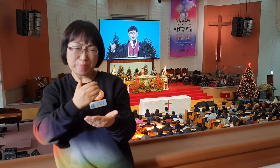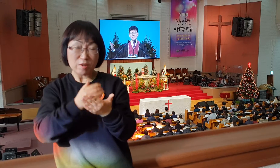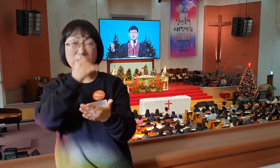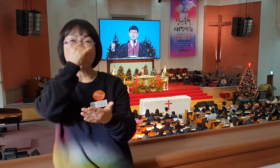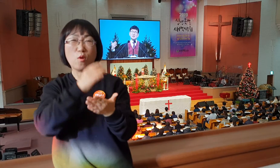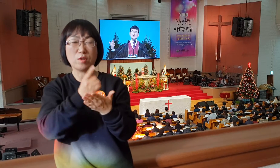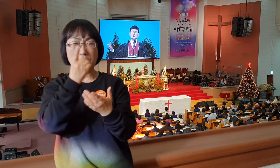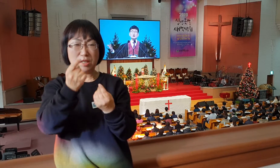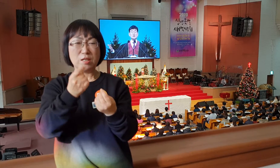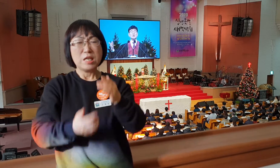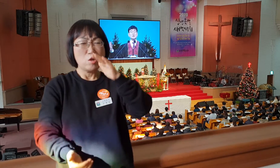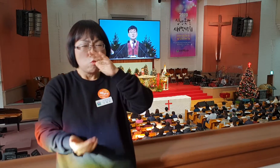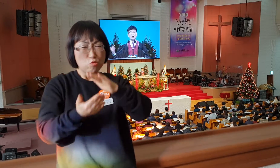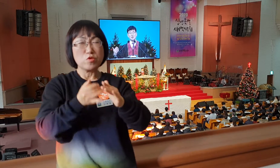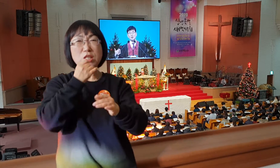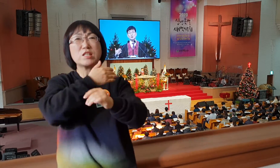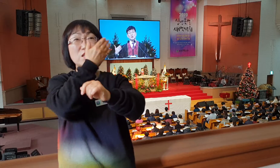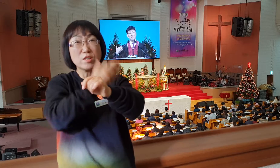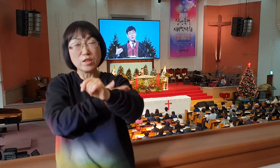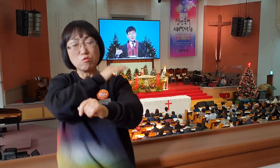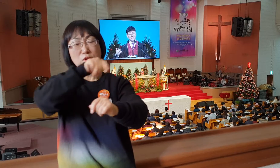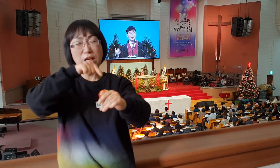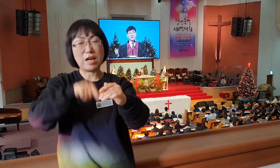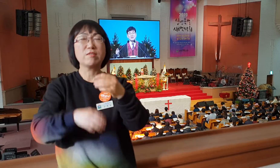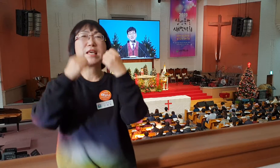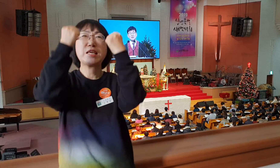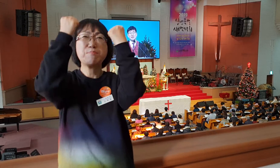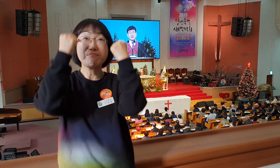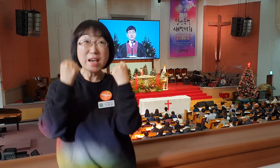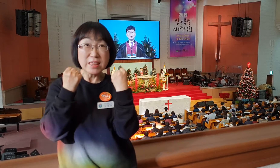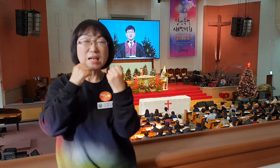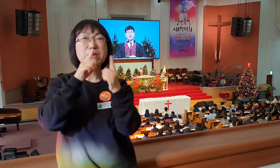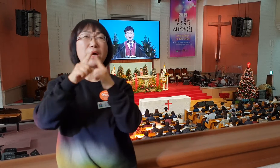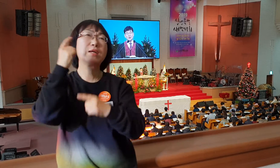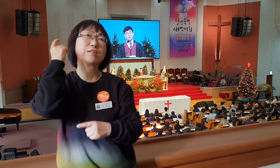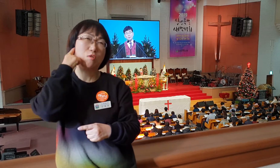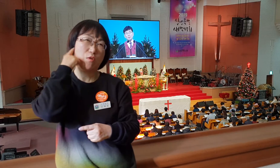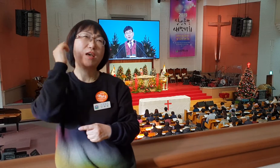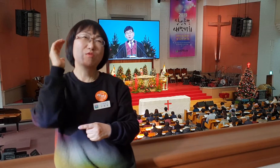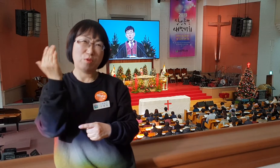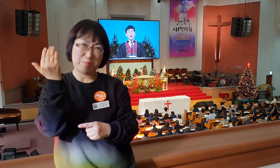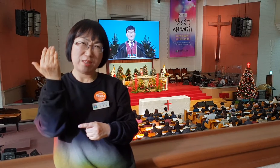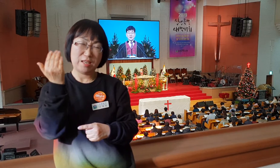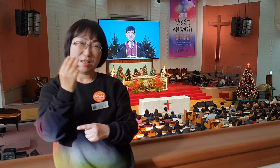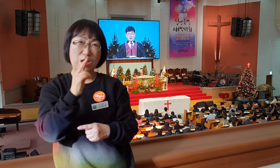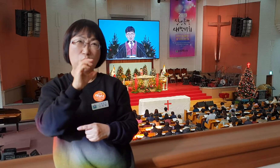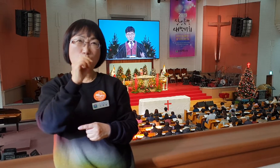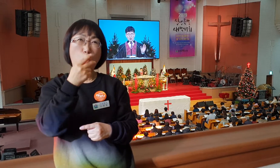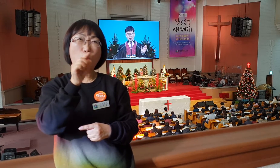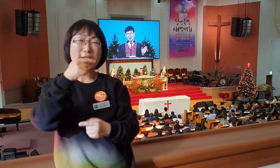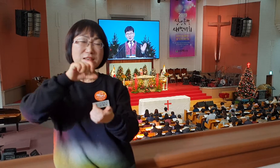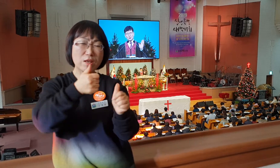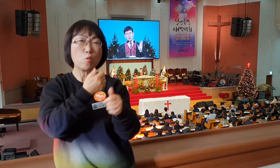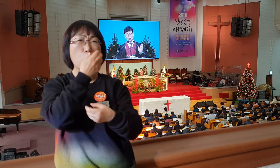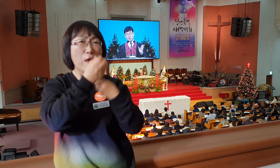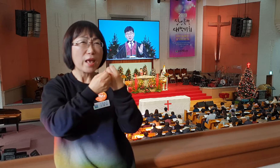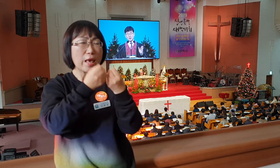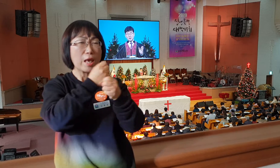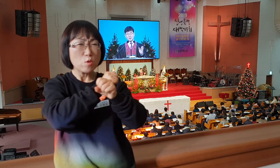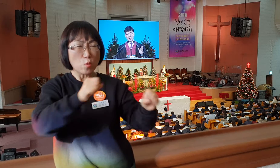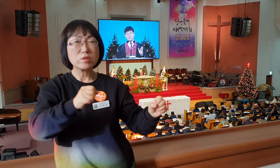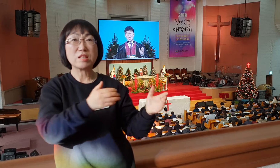있고 그것들을 이룰 수 있는 능력이 우리가 오늘 임했다는 그 이야기를 듣는 거죠. 요한의 세례는 회개 그리고